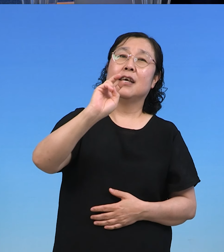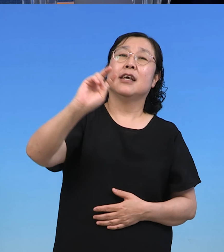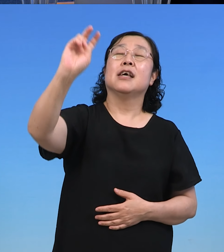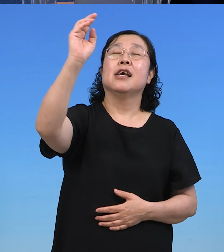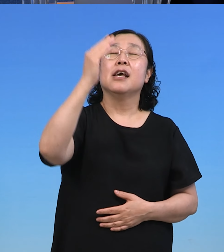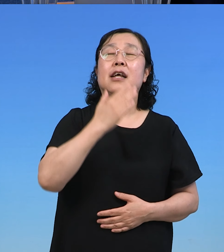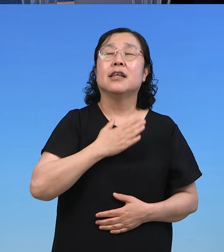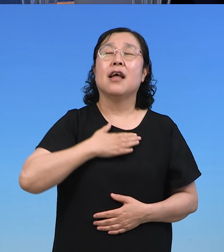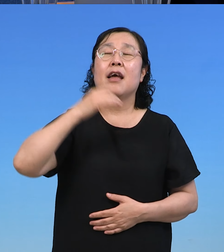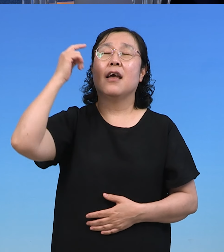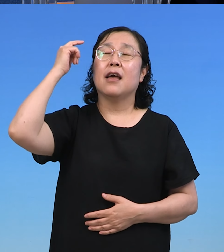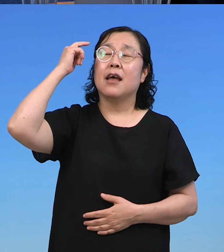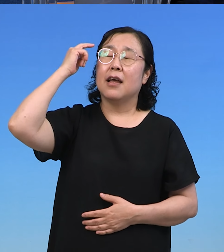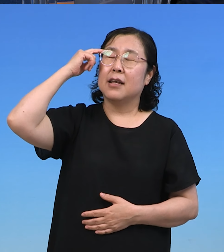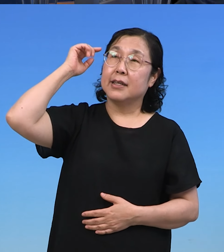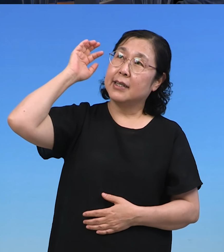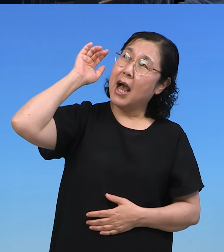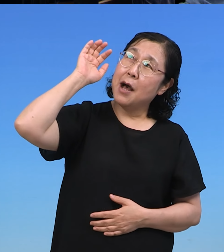내 사모하는 주님,